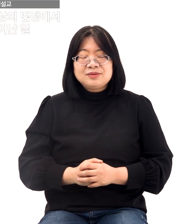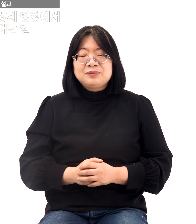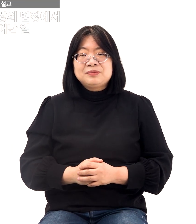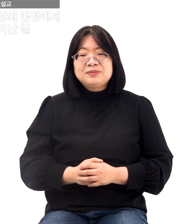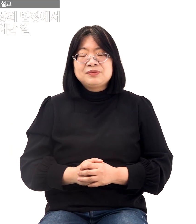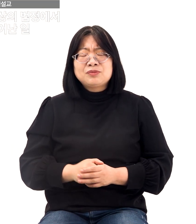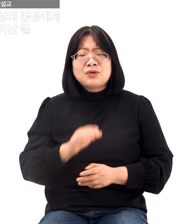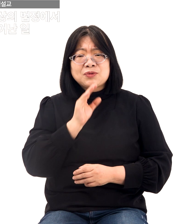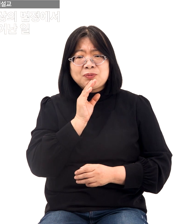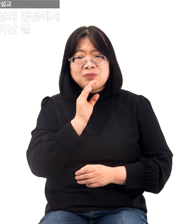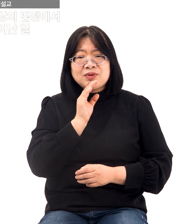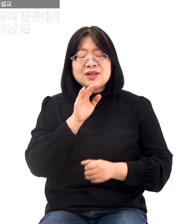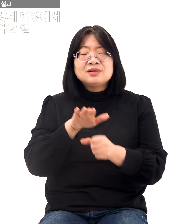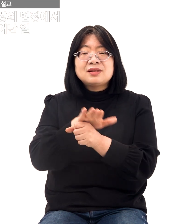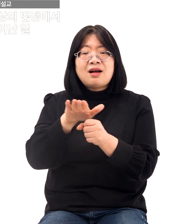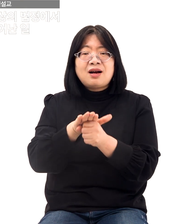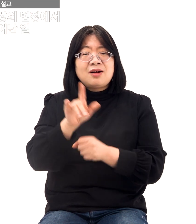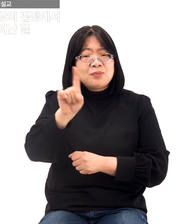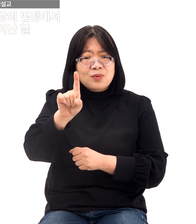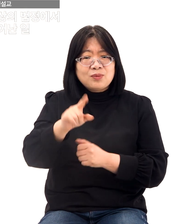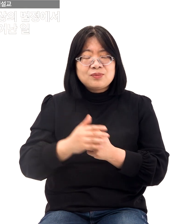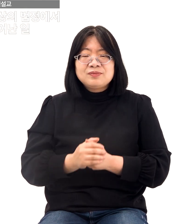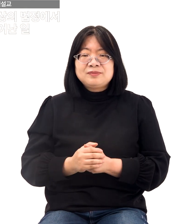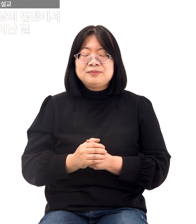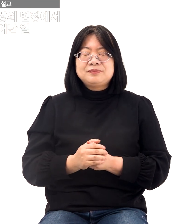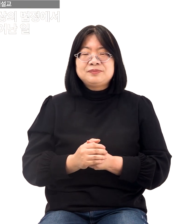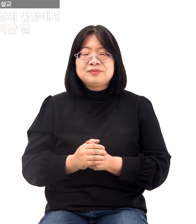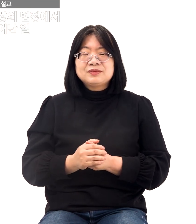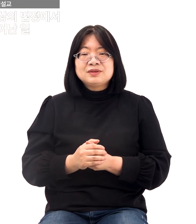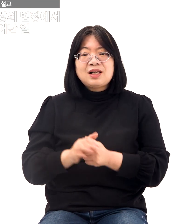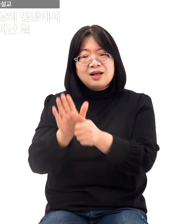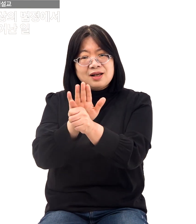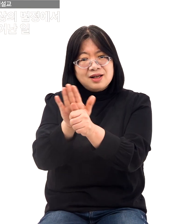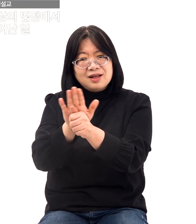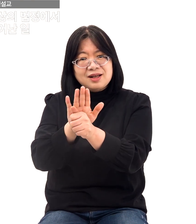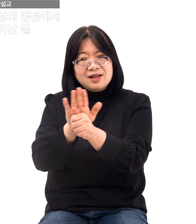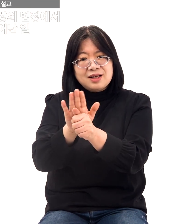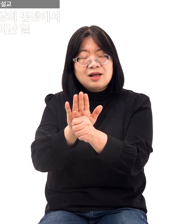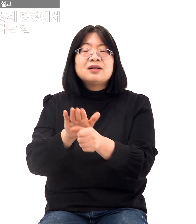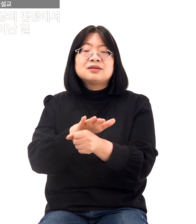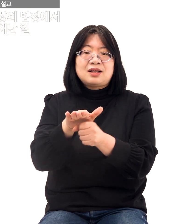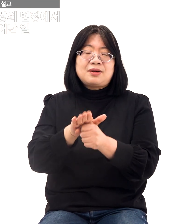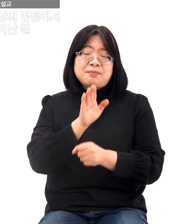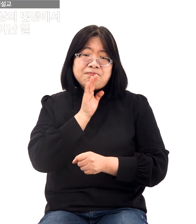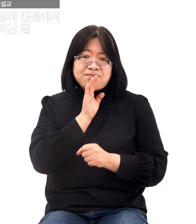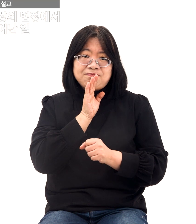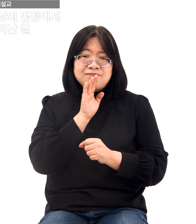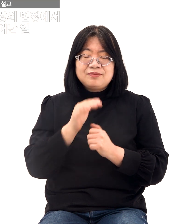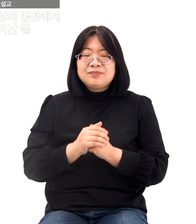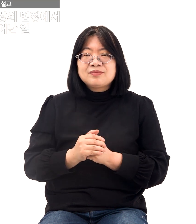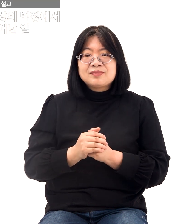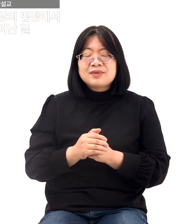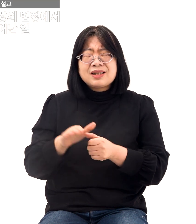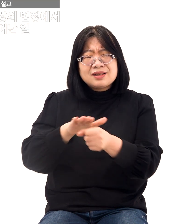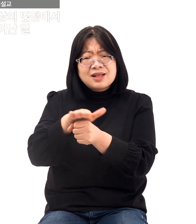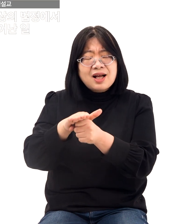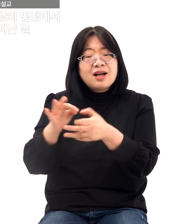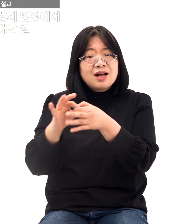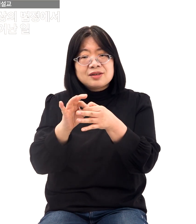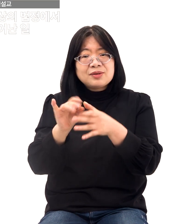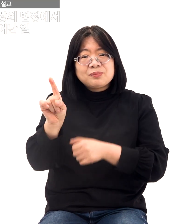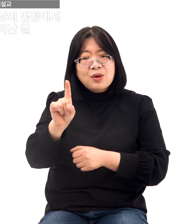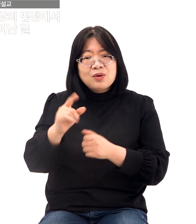여러분, 정말 사랑하는 것은 잘해주는 것도 사랑이지만 사랑하는